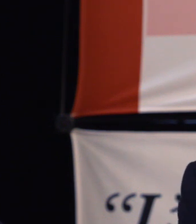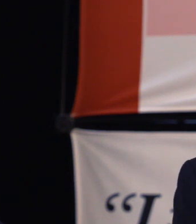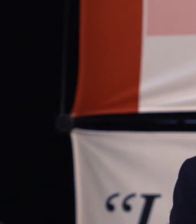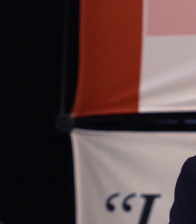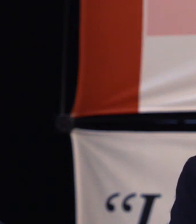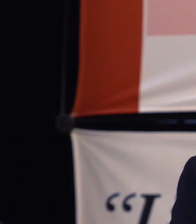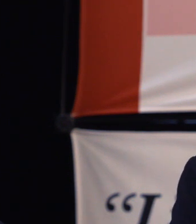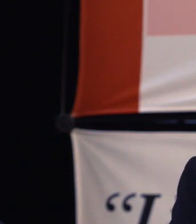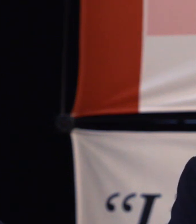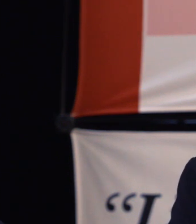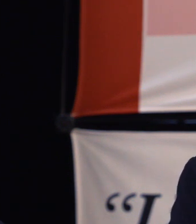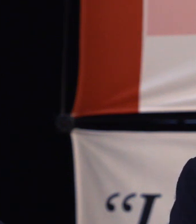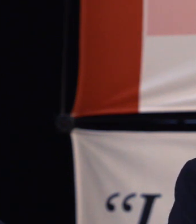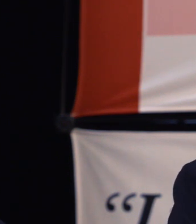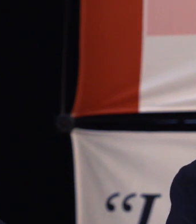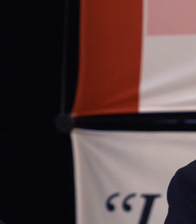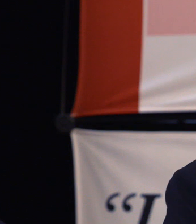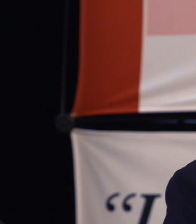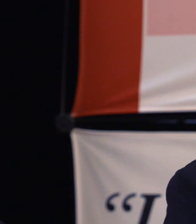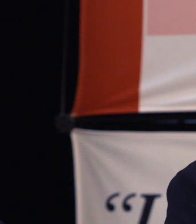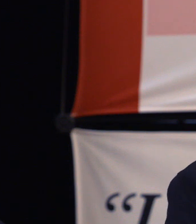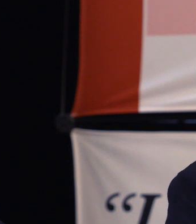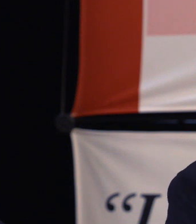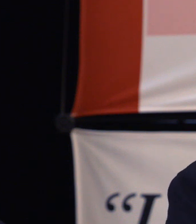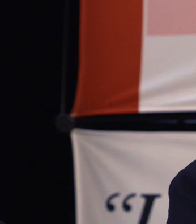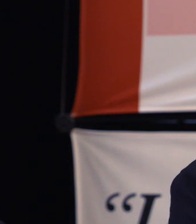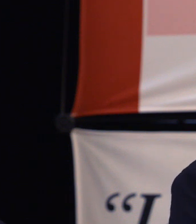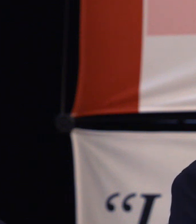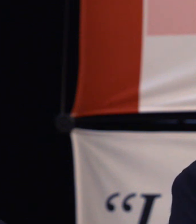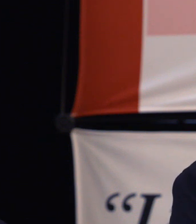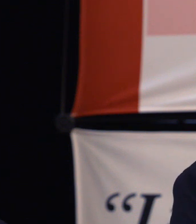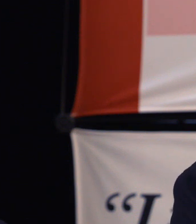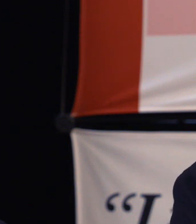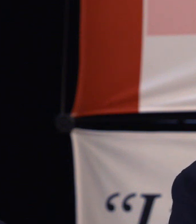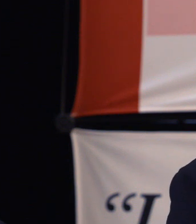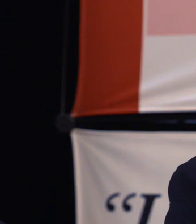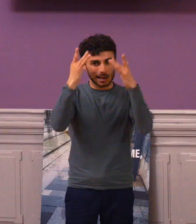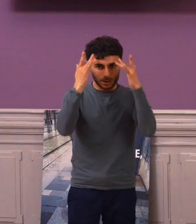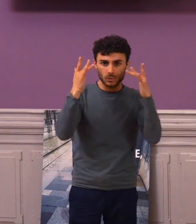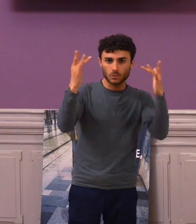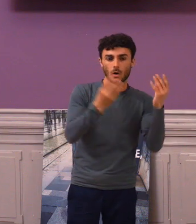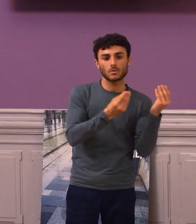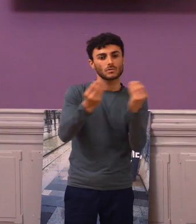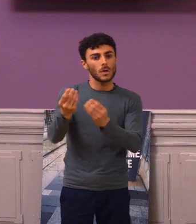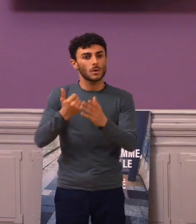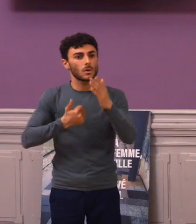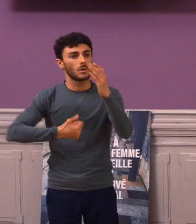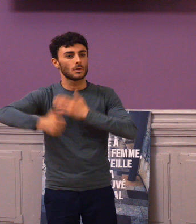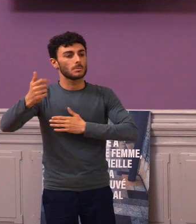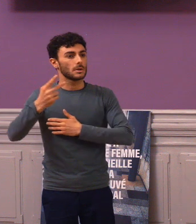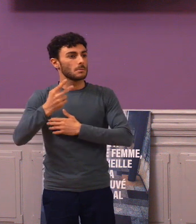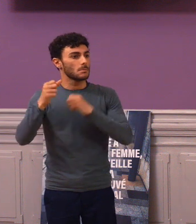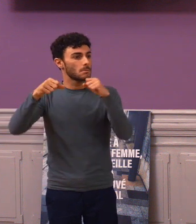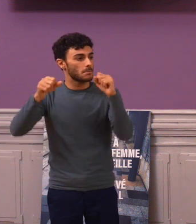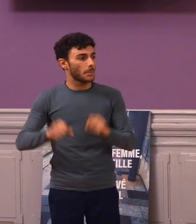qui a été relayé on a parlé aussi de la culture comme accélérateur d'autonomie comme quelque chose qui permet de franchir